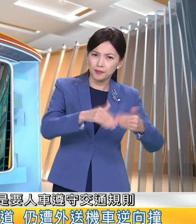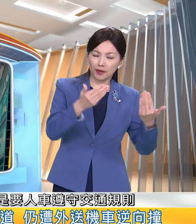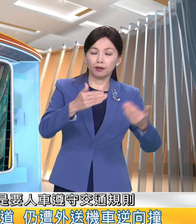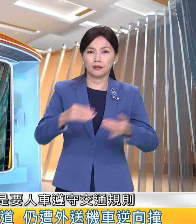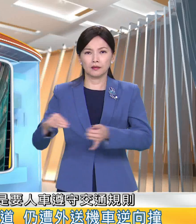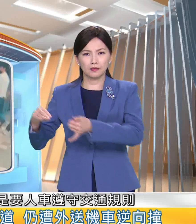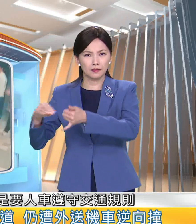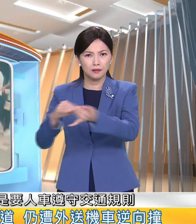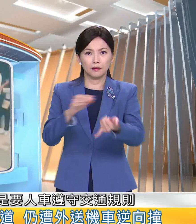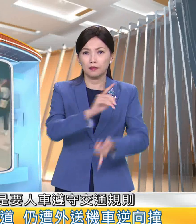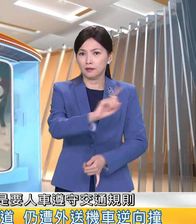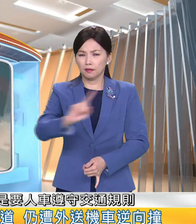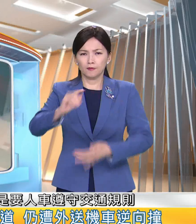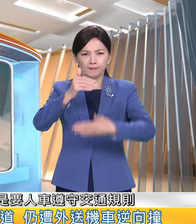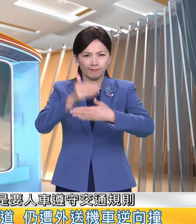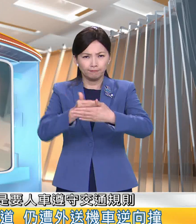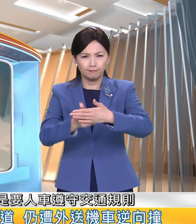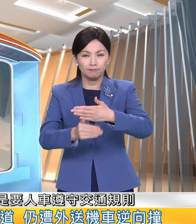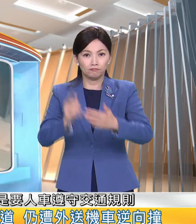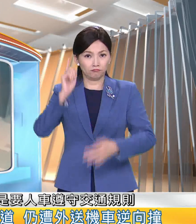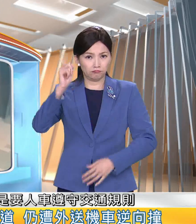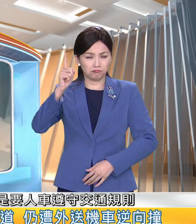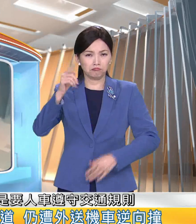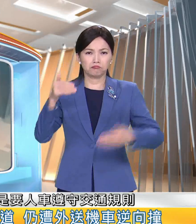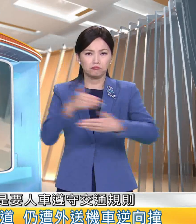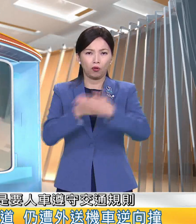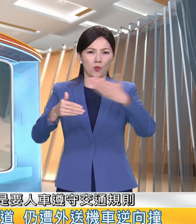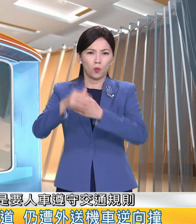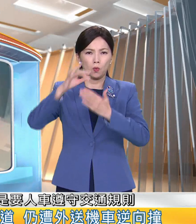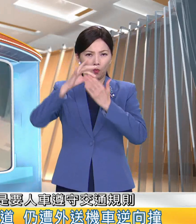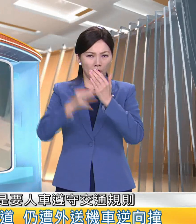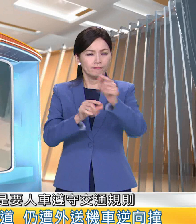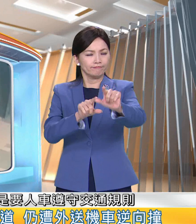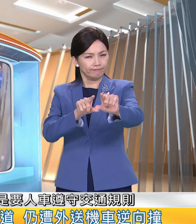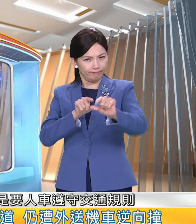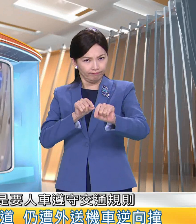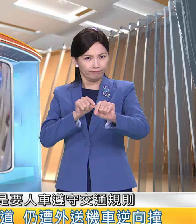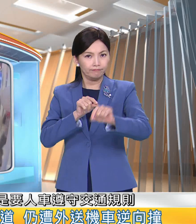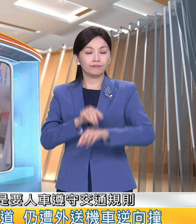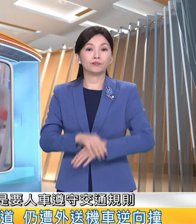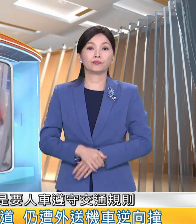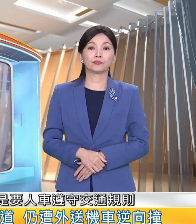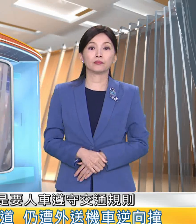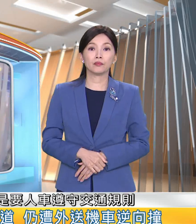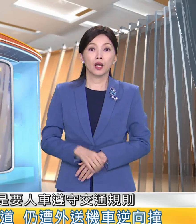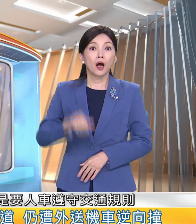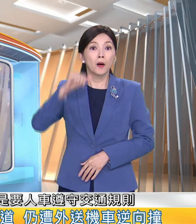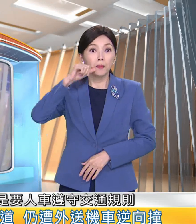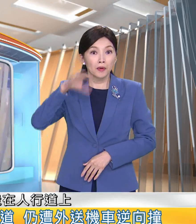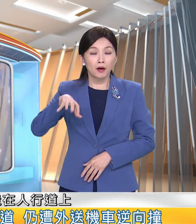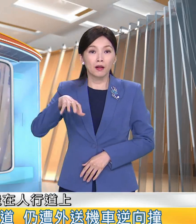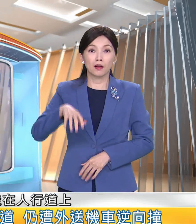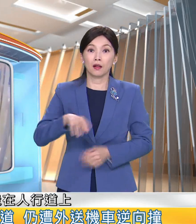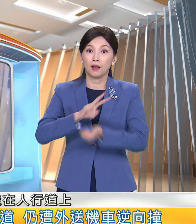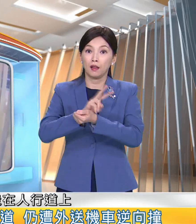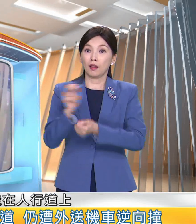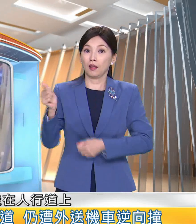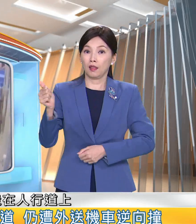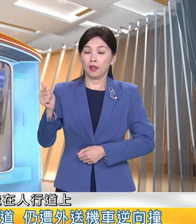减少交通事故，还是要人车遵守交通规则。在苗栗，有一